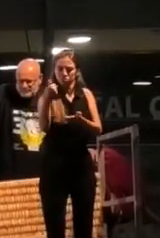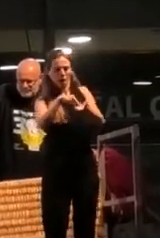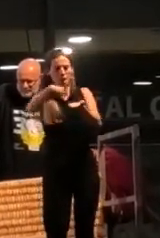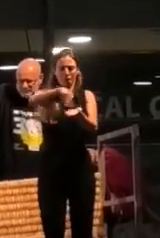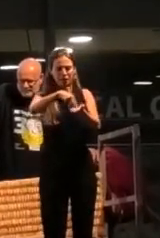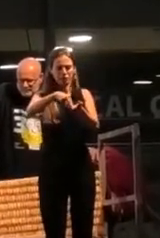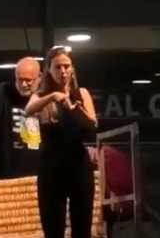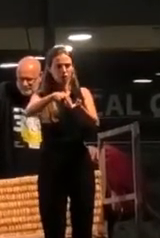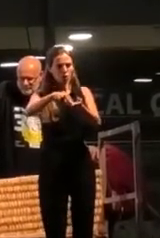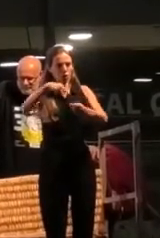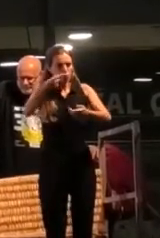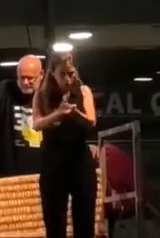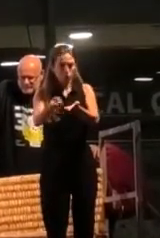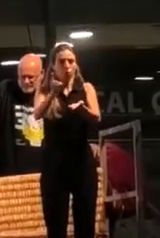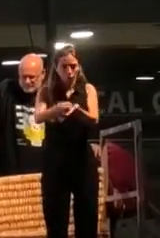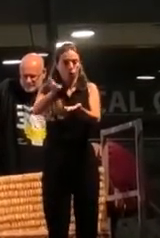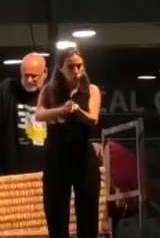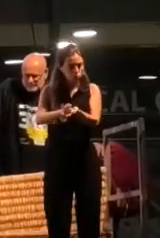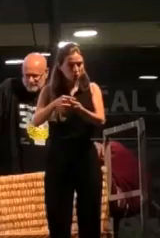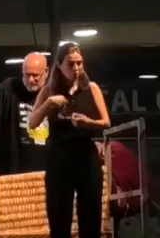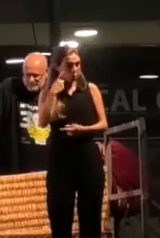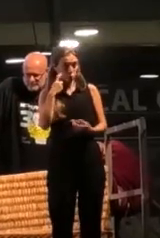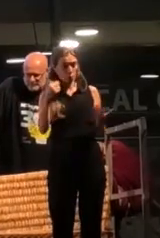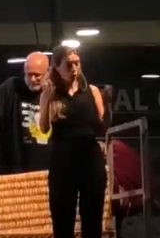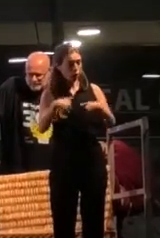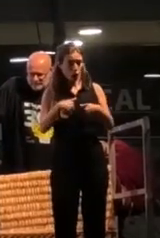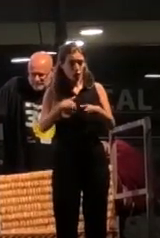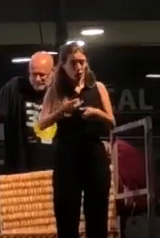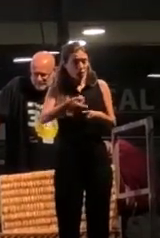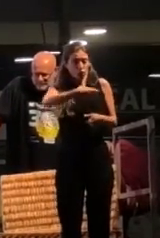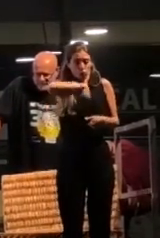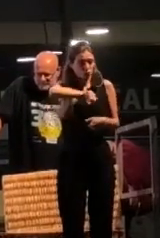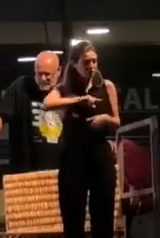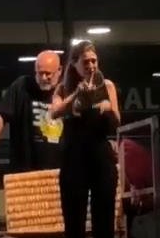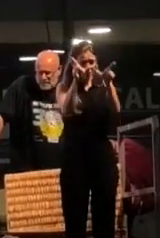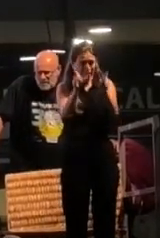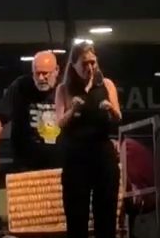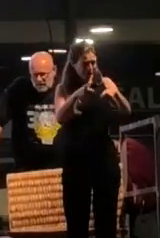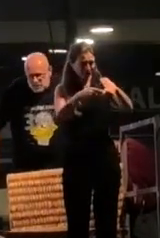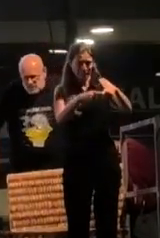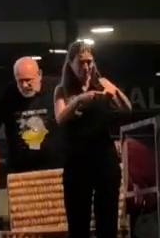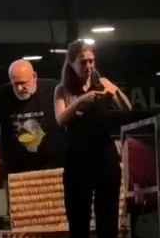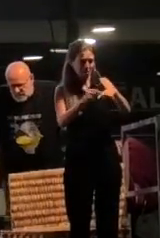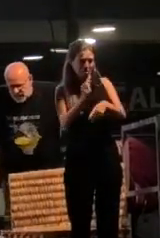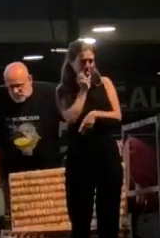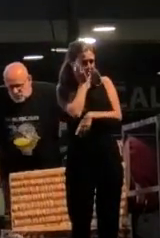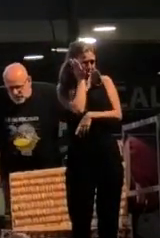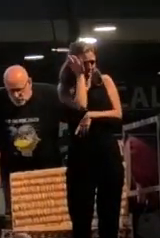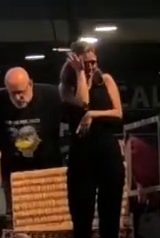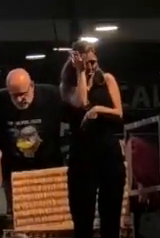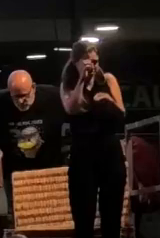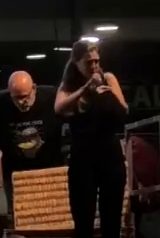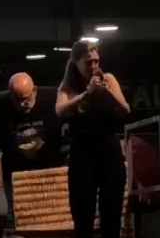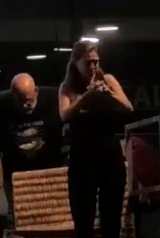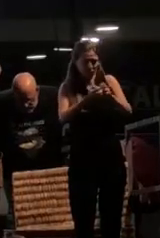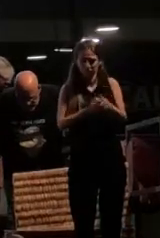més sovint del que estàvem acostumats. I la veritat és que les nostres articulacions començaven a estar una mica